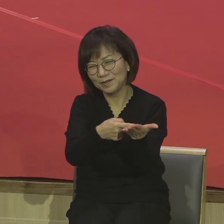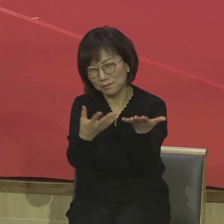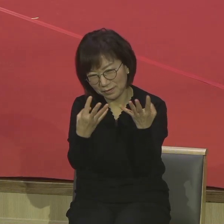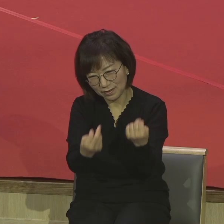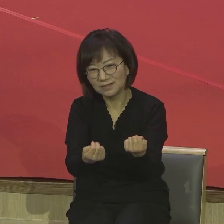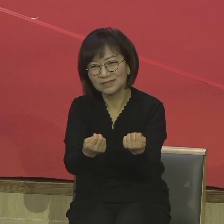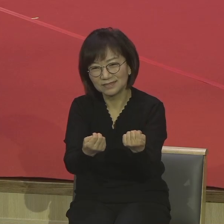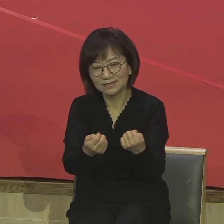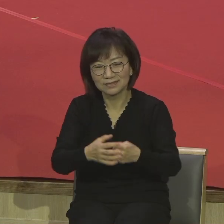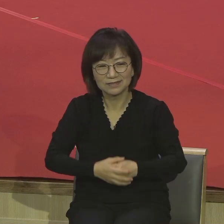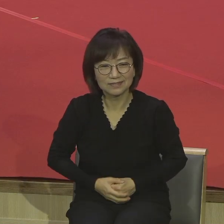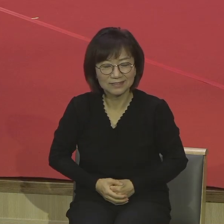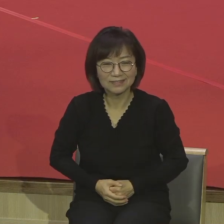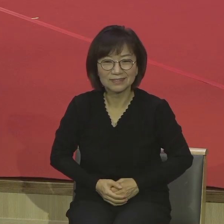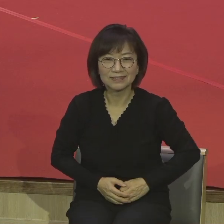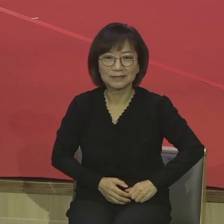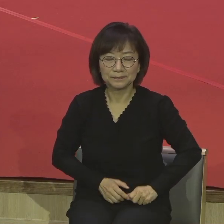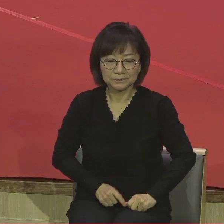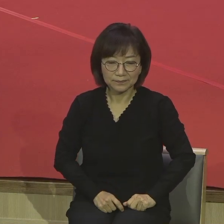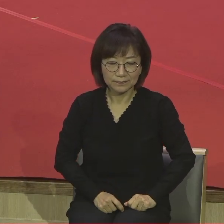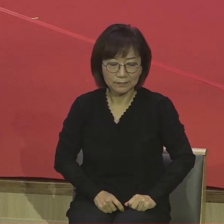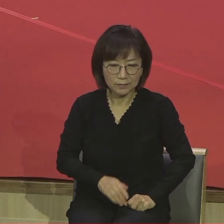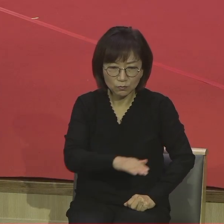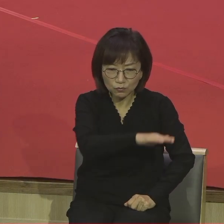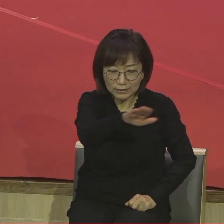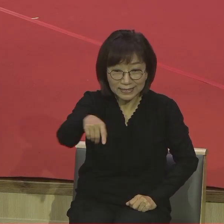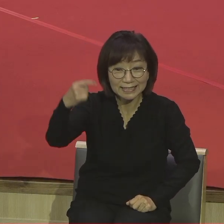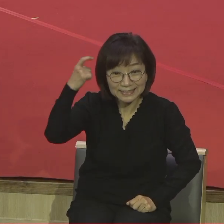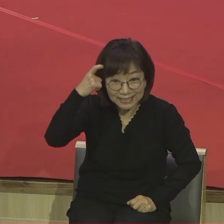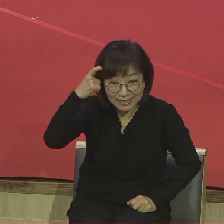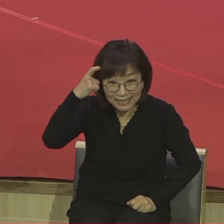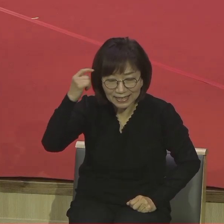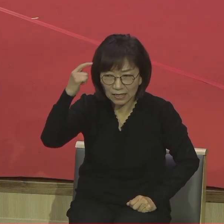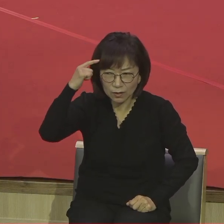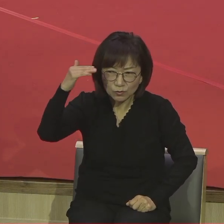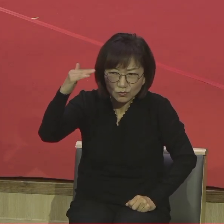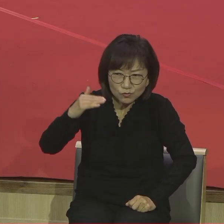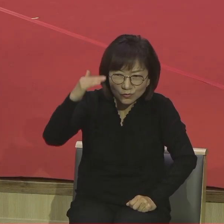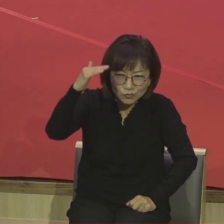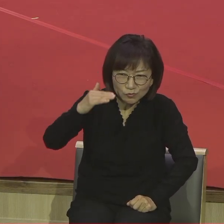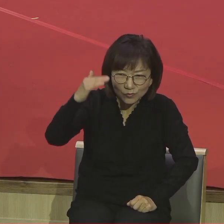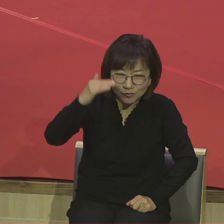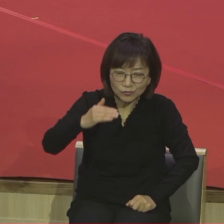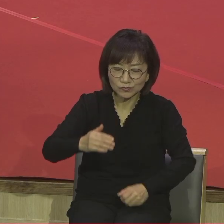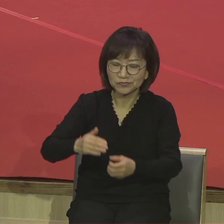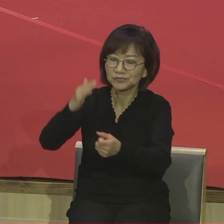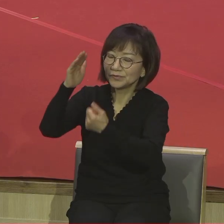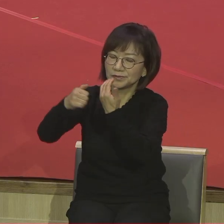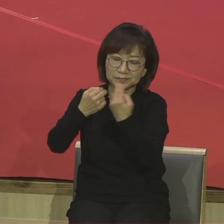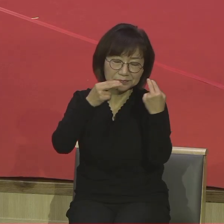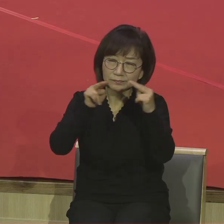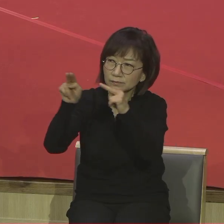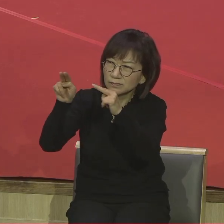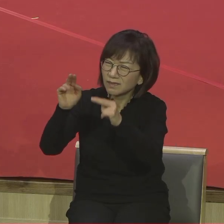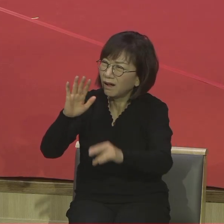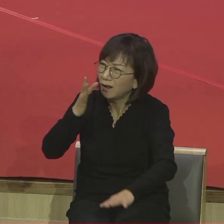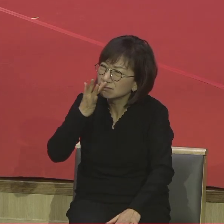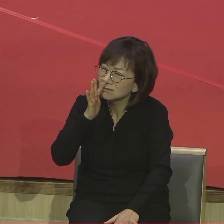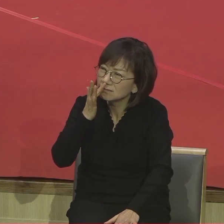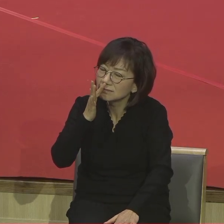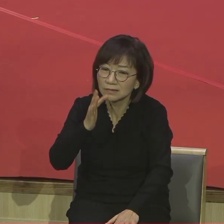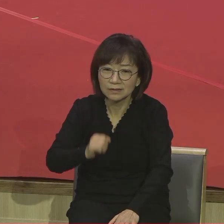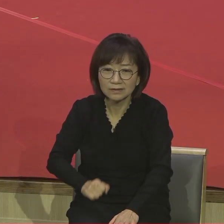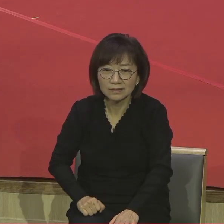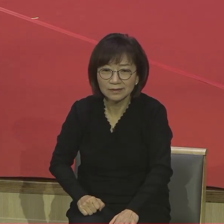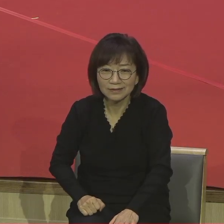있습니다. 우리 생각과 수준으로는 도저히 이해할 수 없는